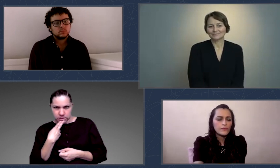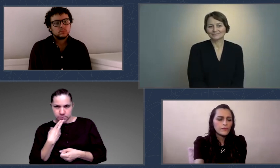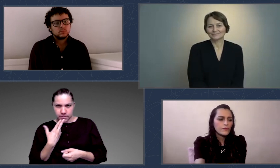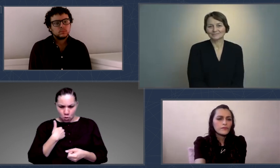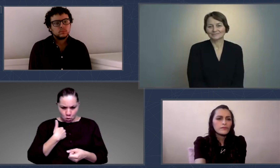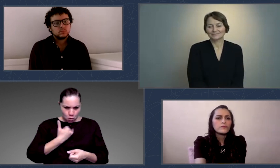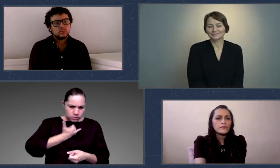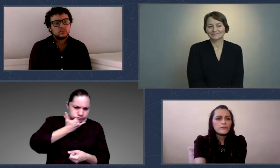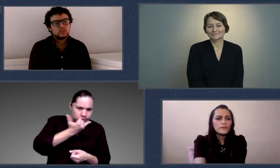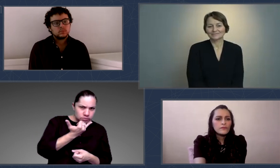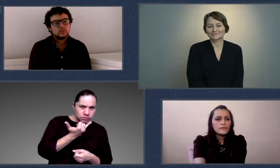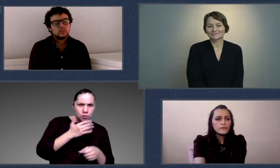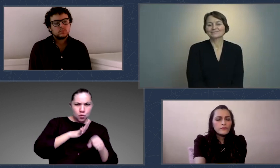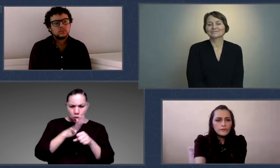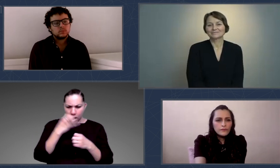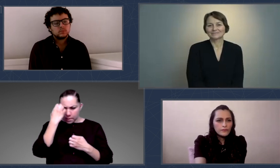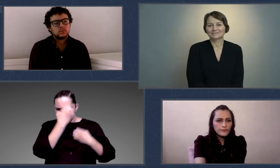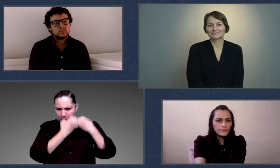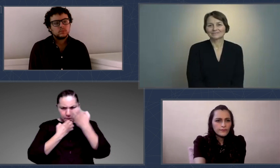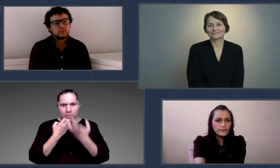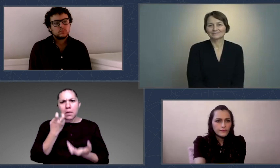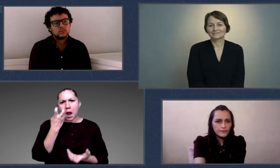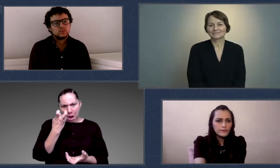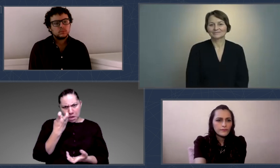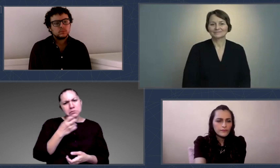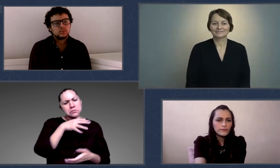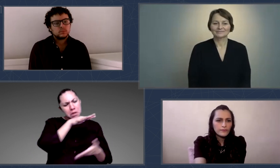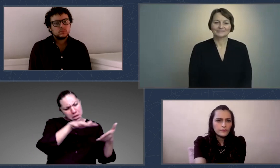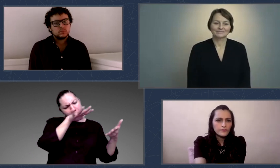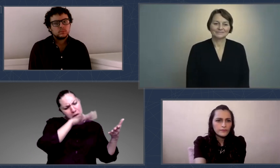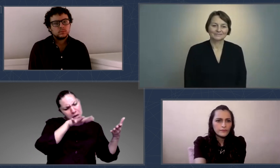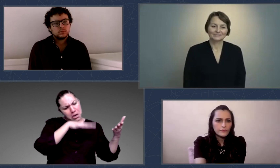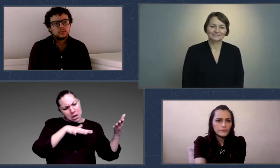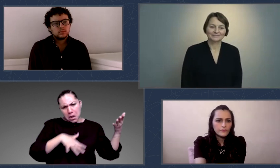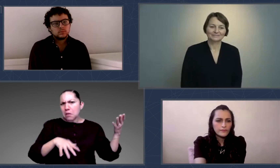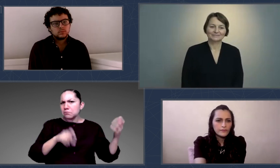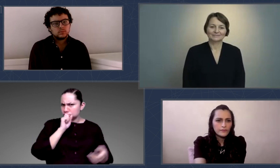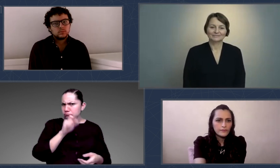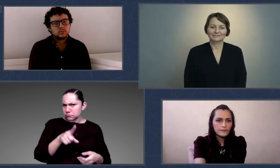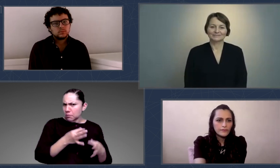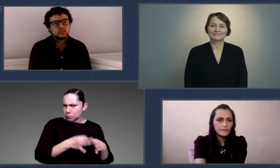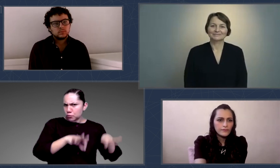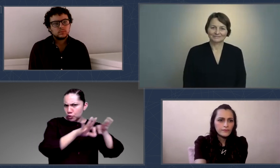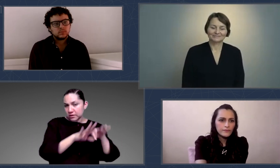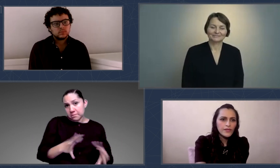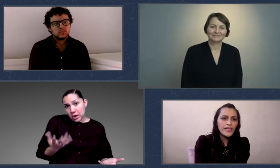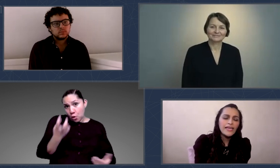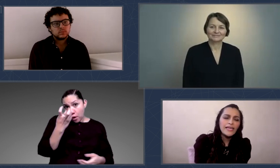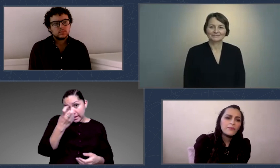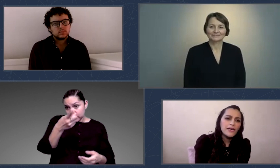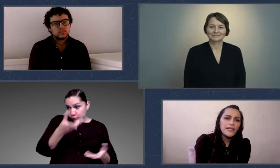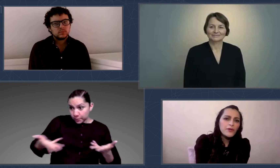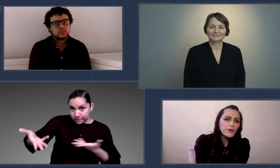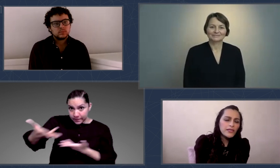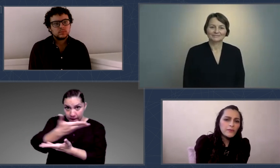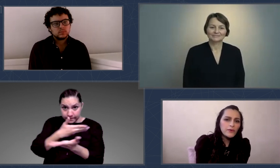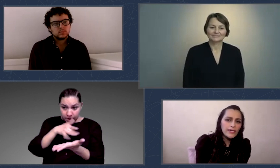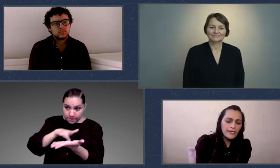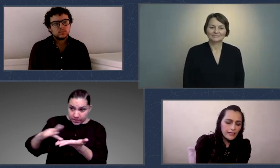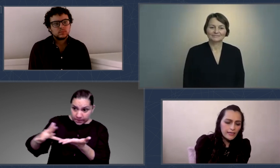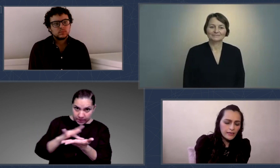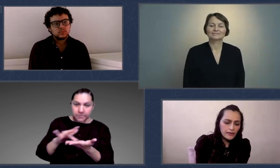me parece que esta es una forma muy buena de que ustedes comiencen su propia educación. Maya, por